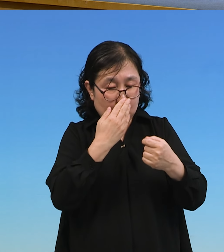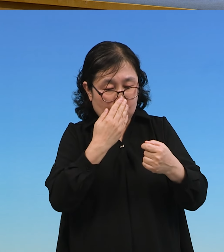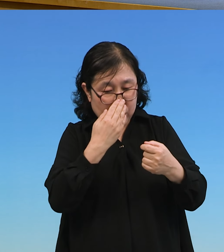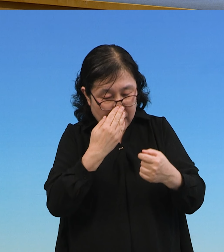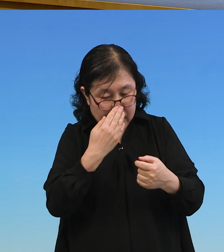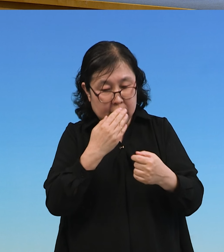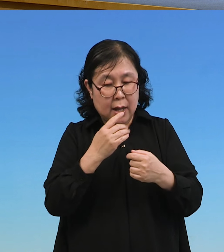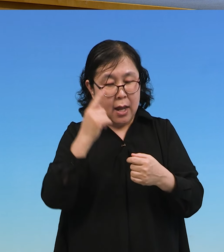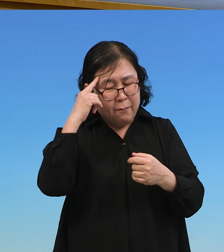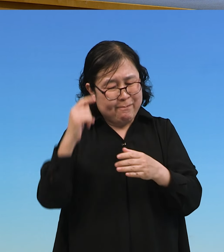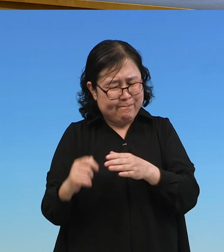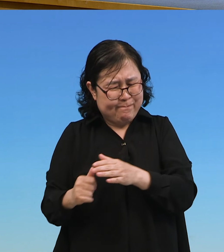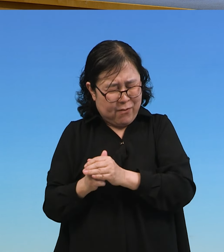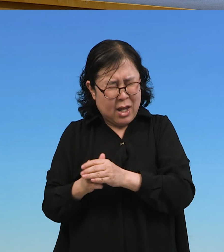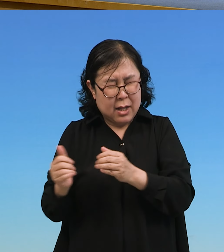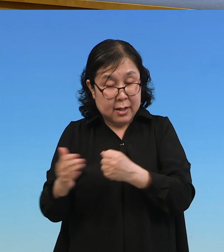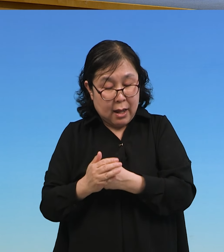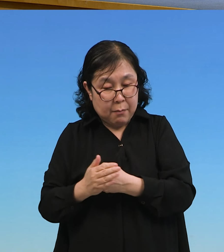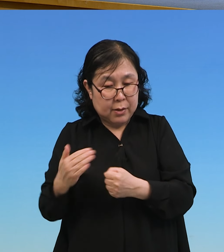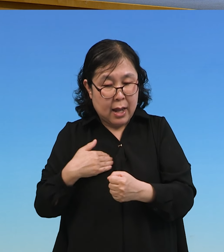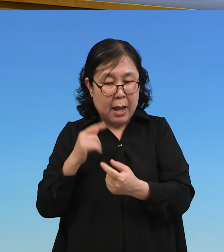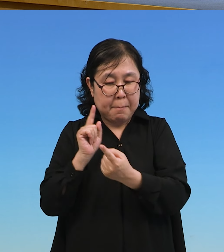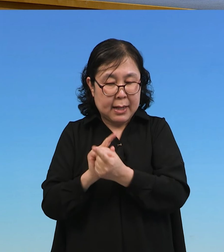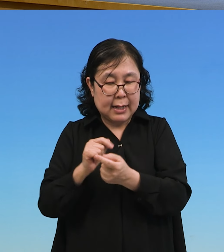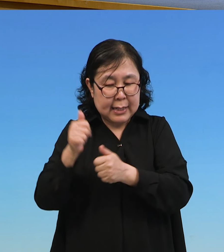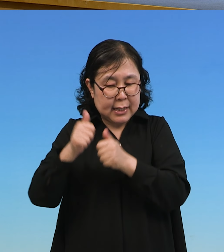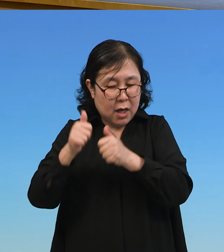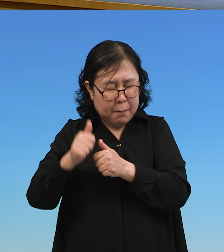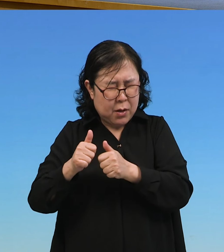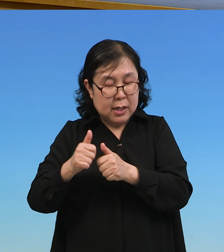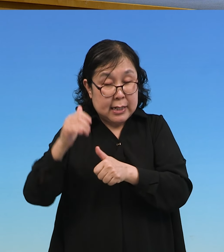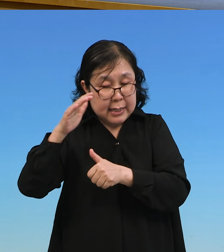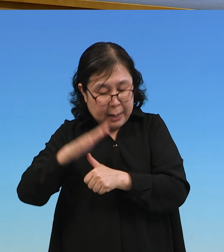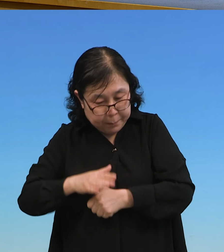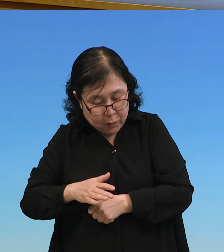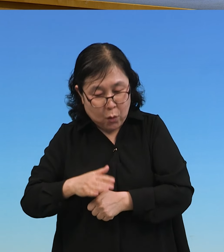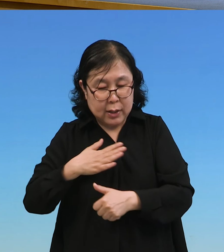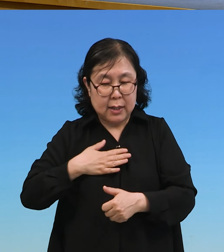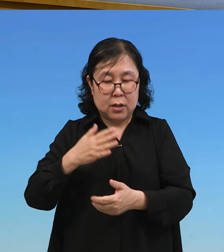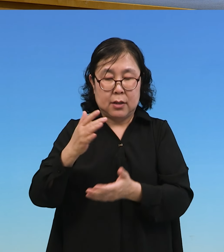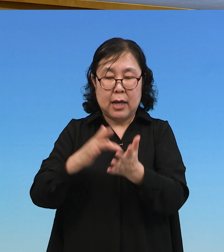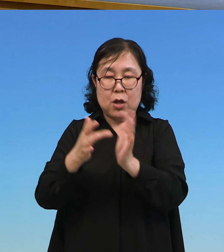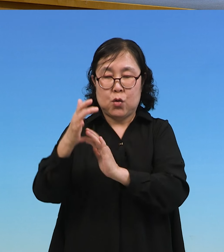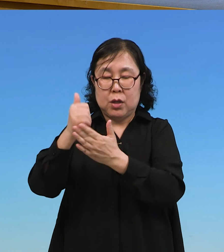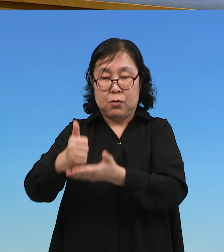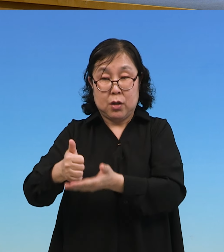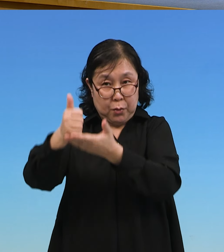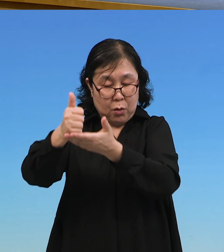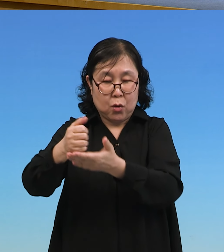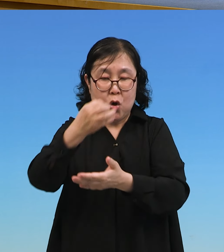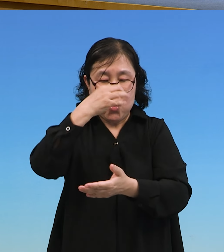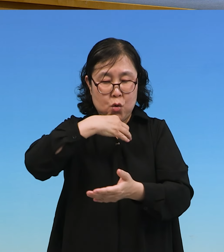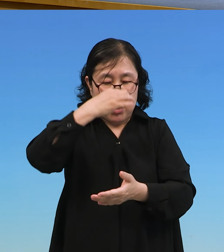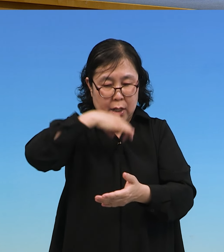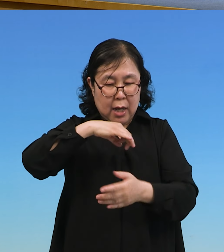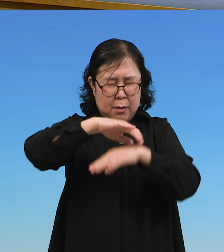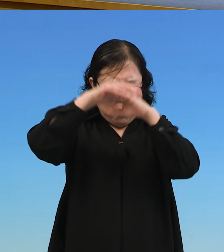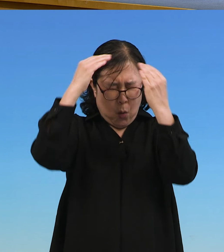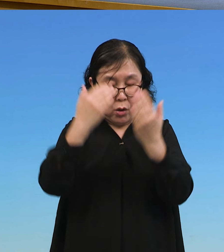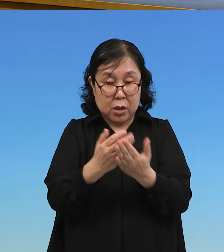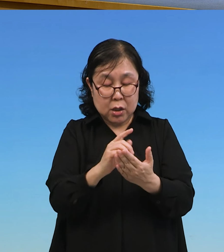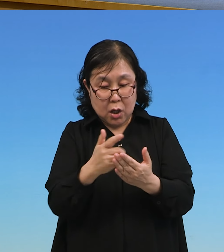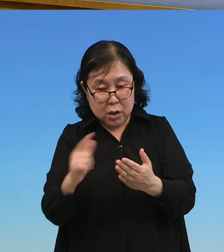간계로 말미암아 당한 시험을 참고 주를 섬긴 것과 유익한 것은 무엇이든지 공중 앞에서나 각